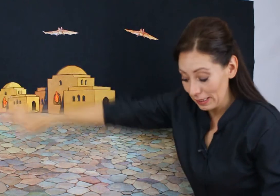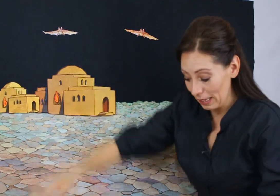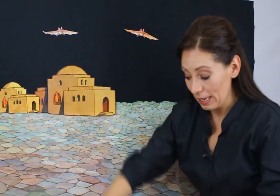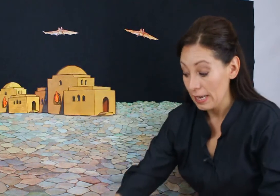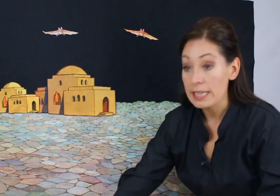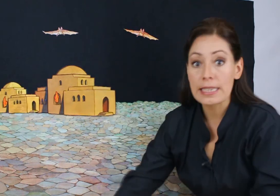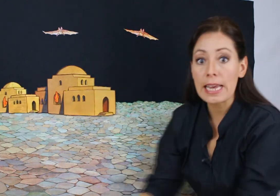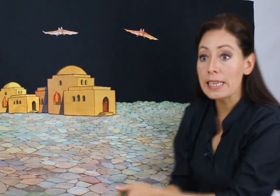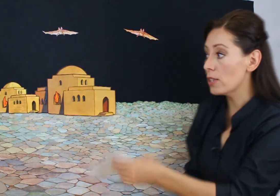nuevamente se hizo